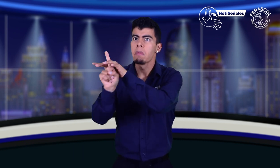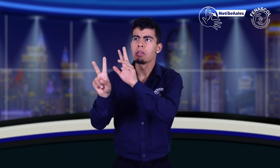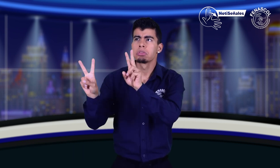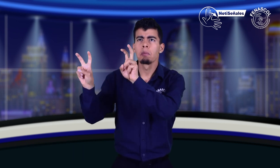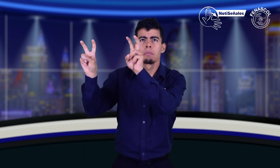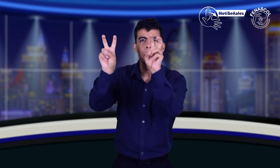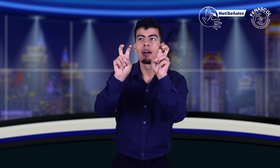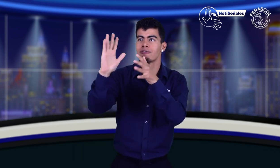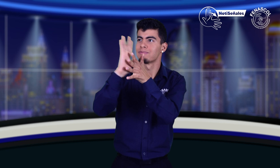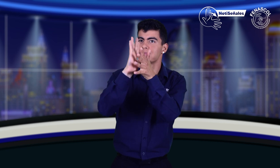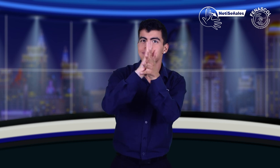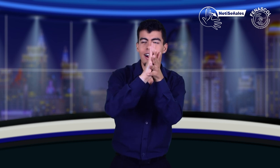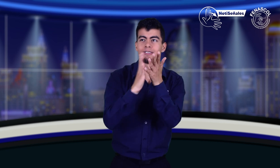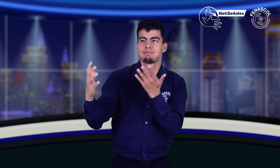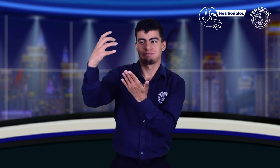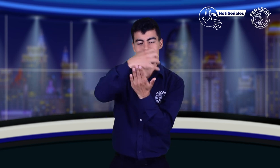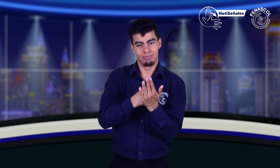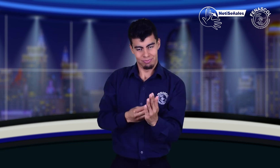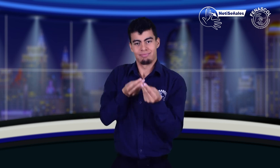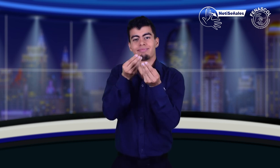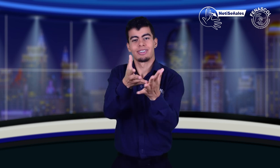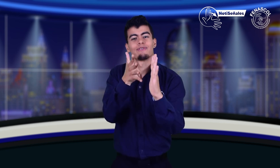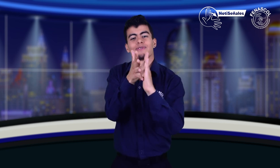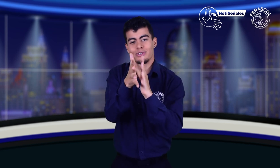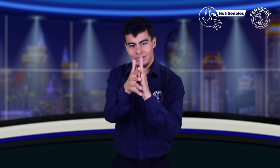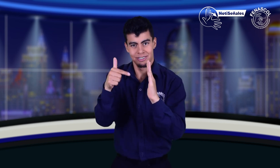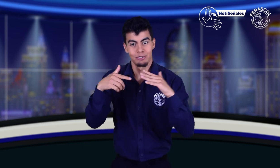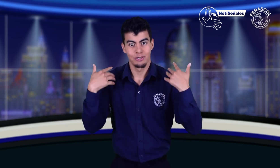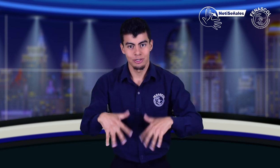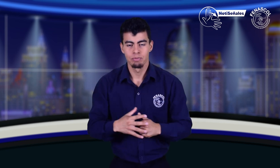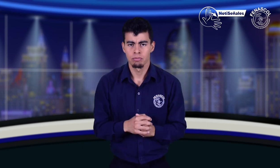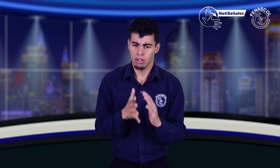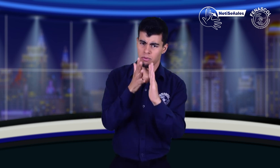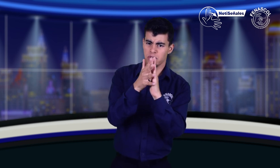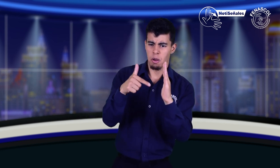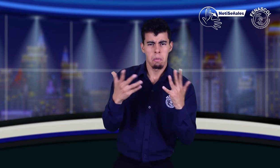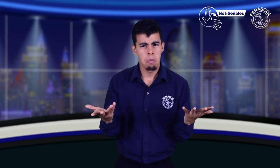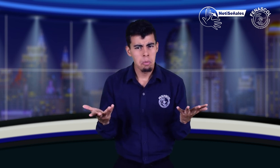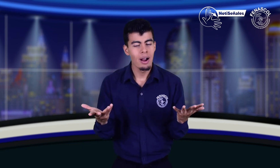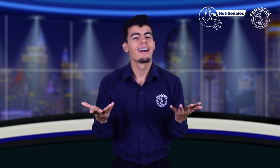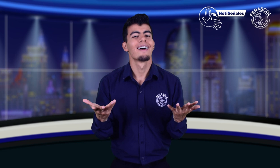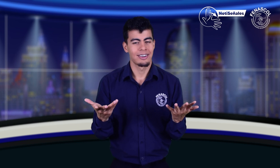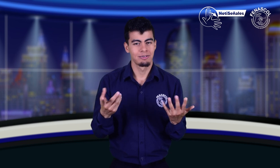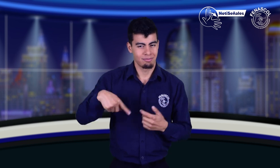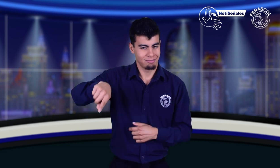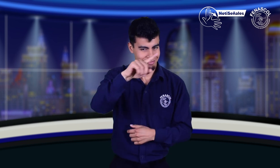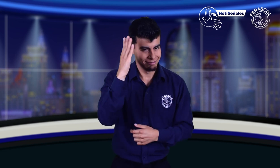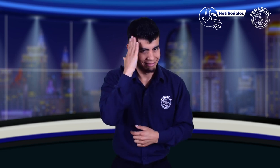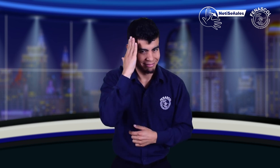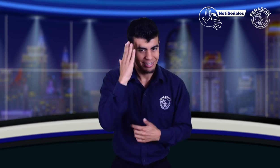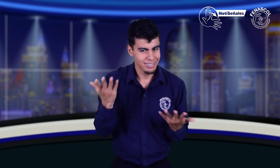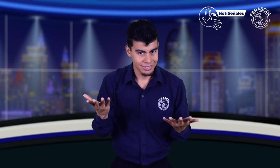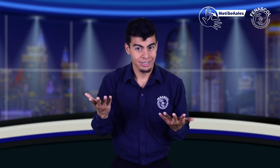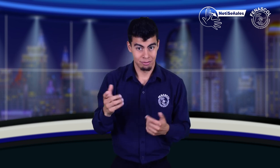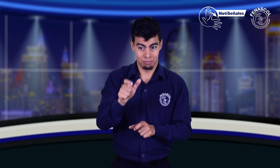las personas sordas en toda Colombia en esta ocasión hablaremos sobre lo siguiente es